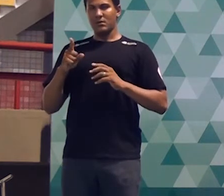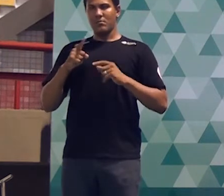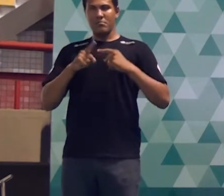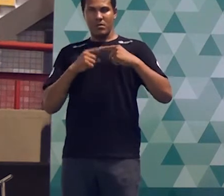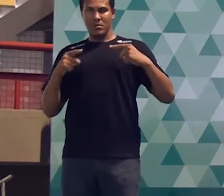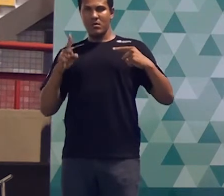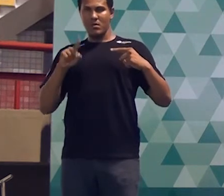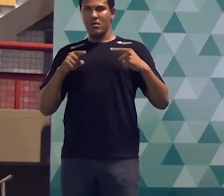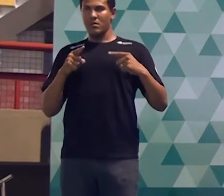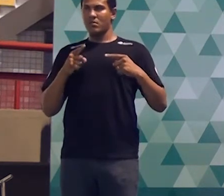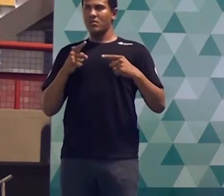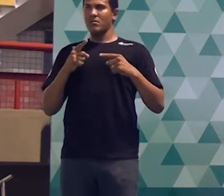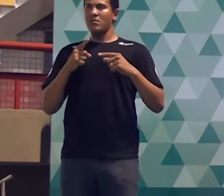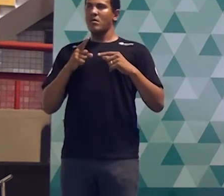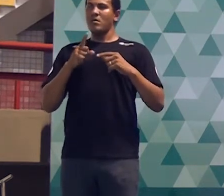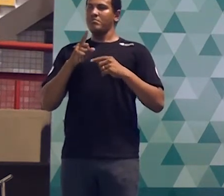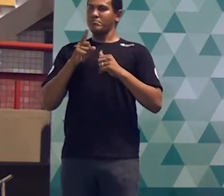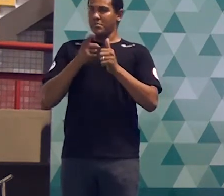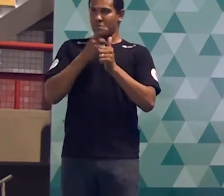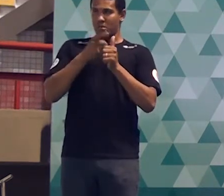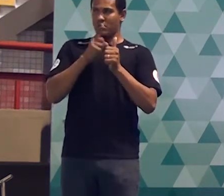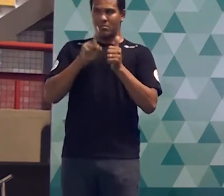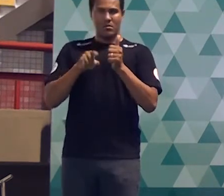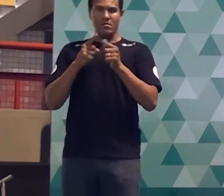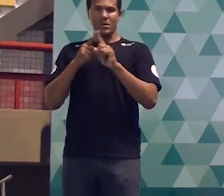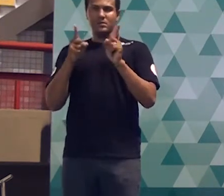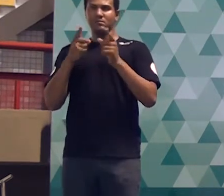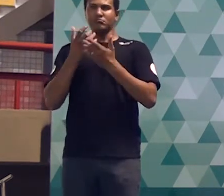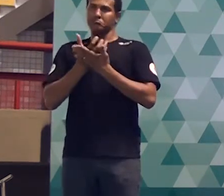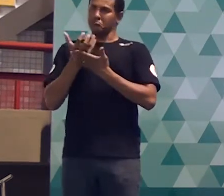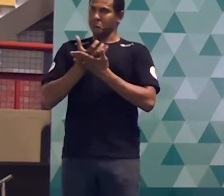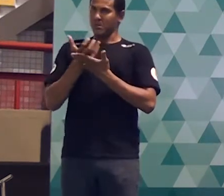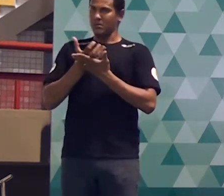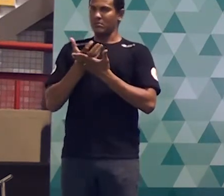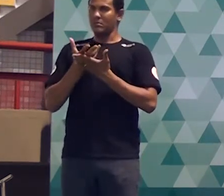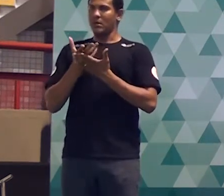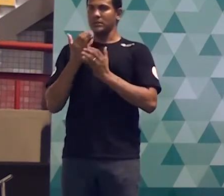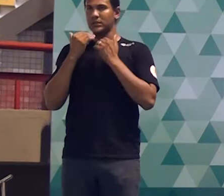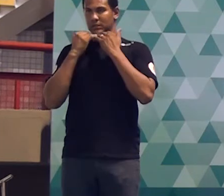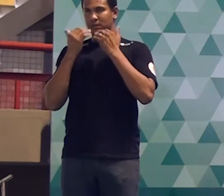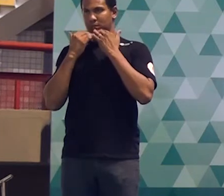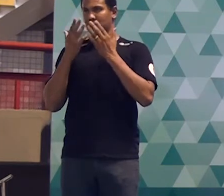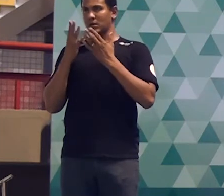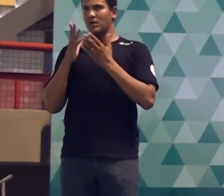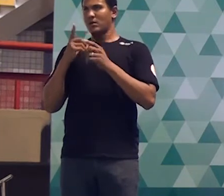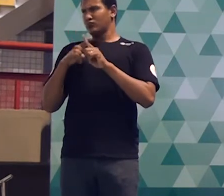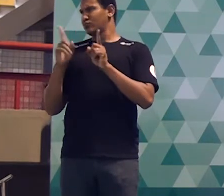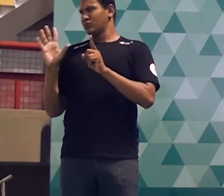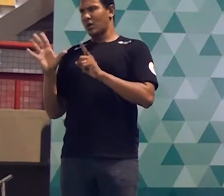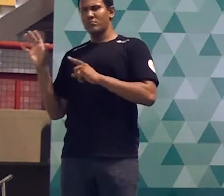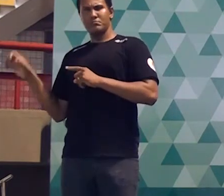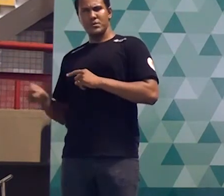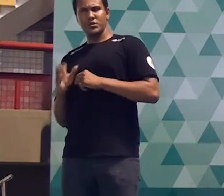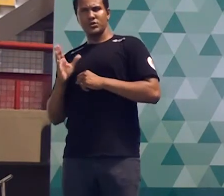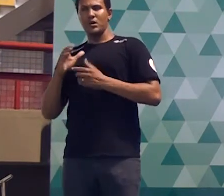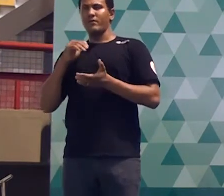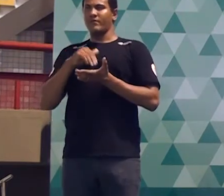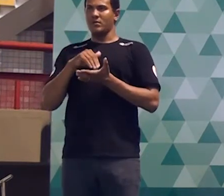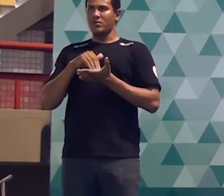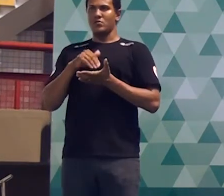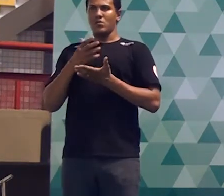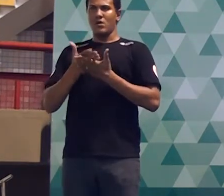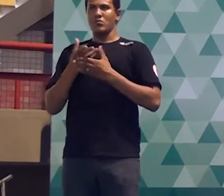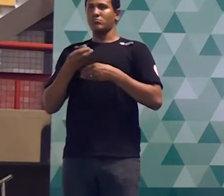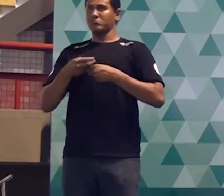que veio sem o gabarito no final, mas nós vamos dar para vocês no final da aula. Eu já peguei lá, para que a gente